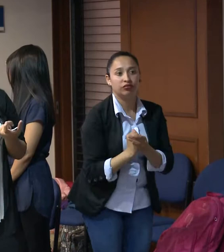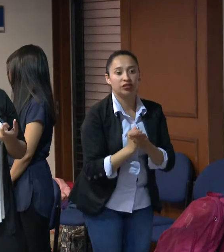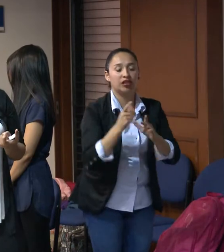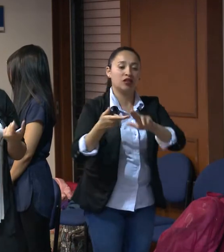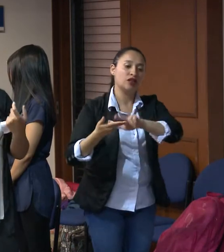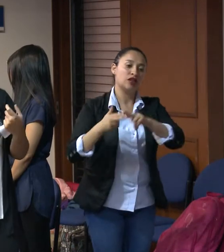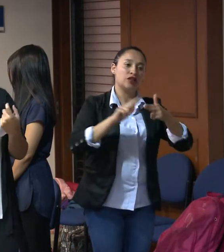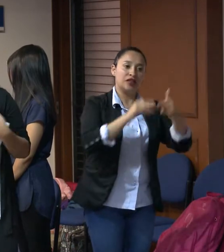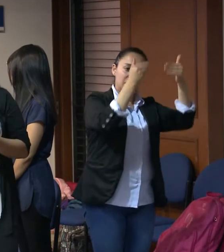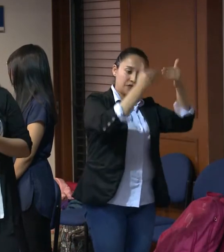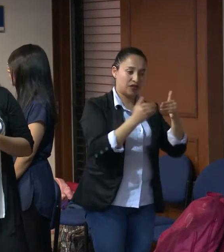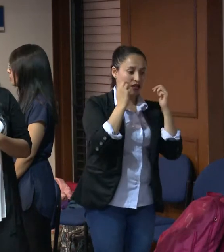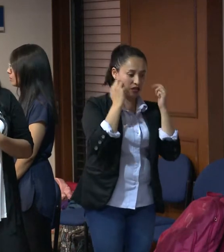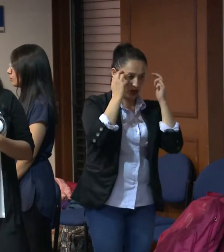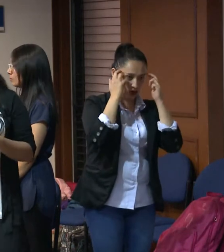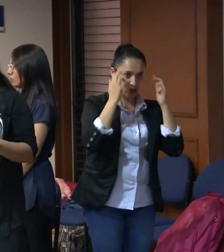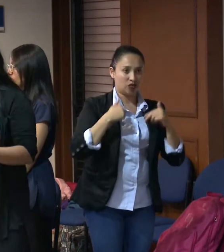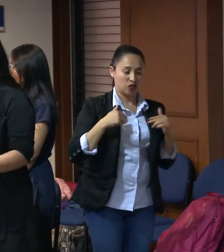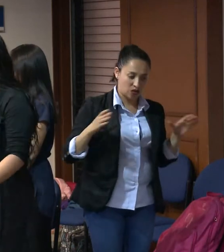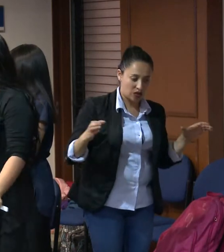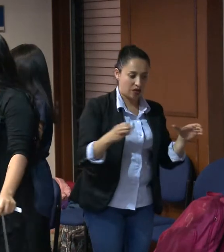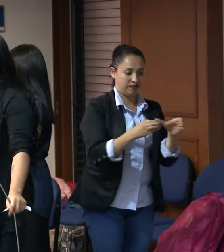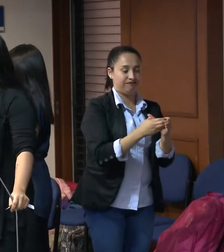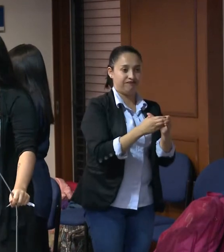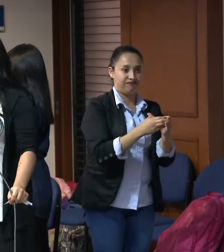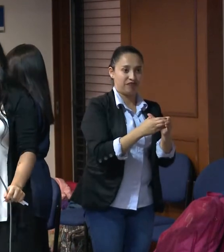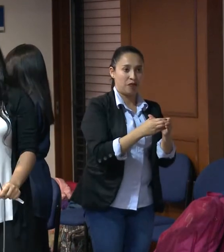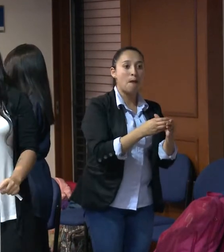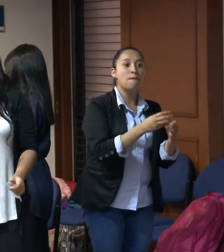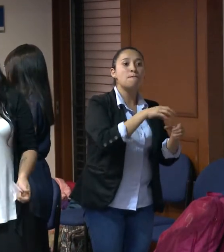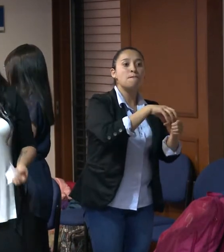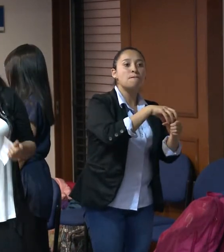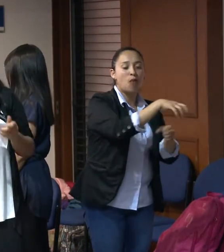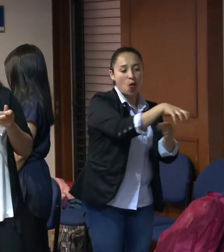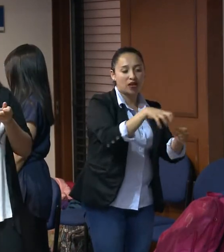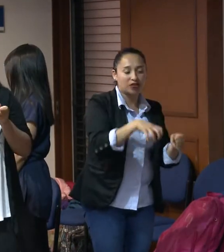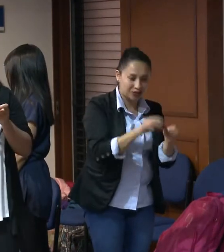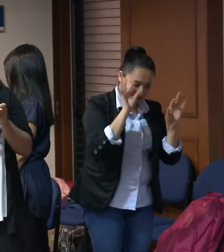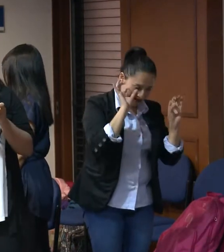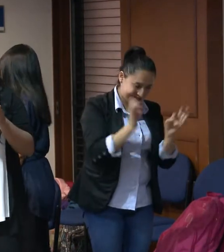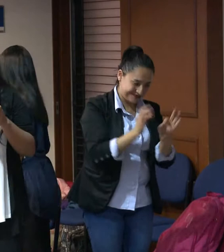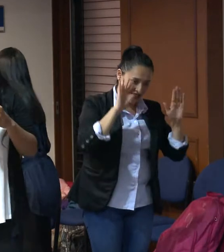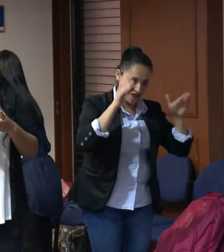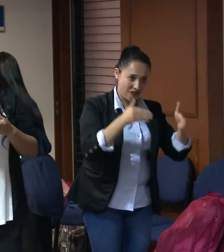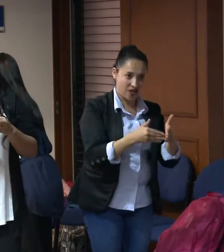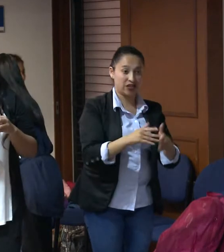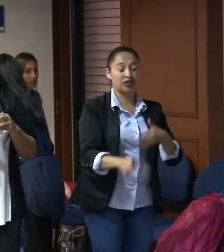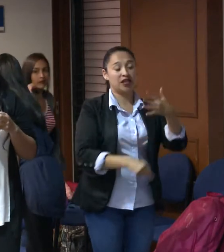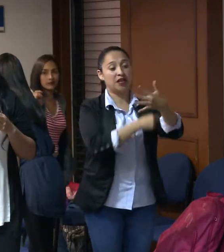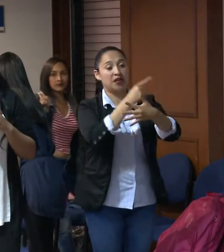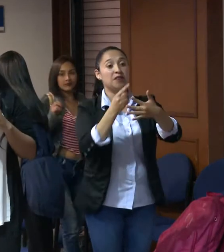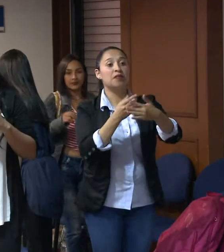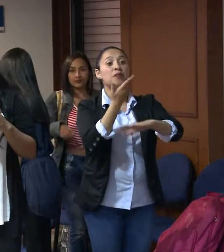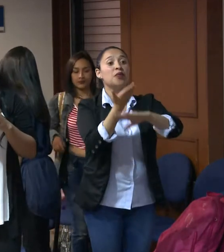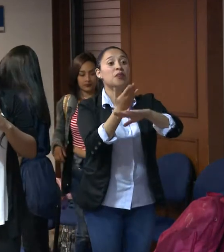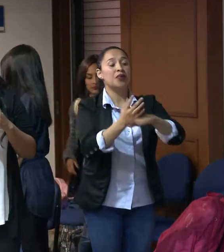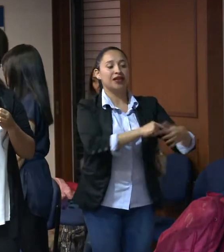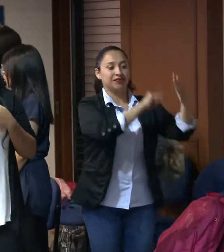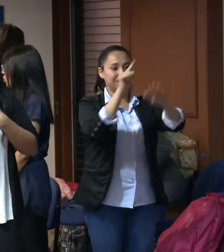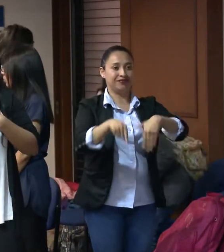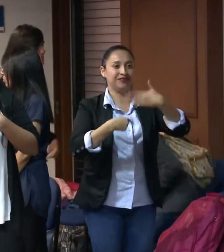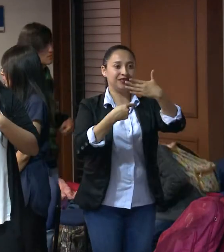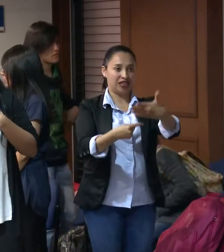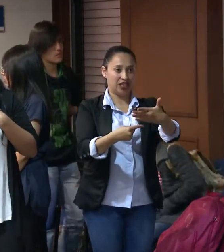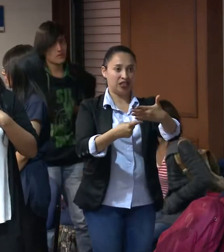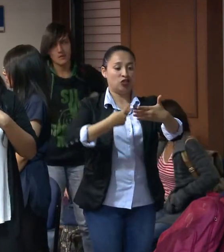relacionar con la discapacidad intelectual, ya que es nuestra población. Entonces, él propone 6 funciones, de las cuales nosotros